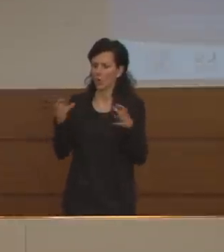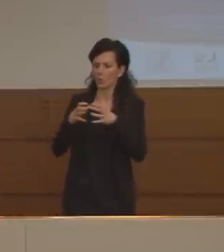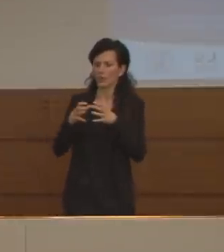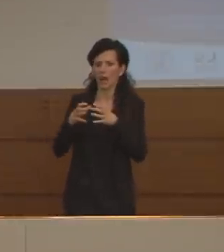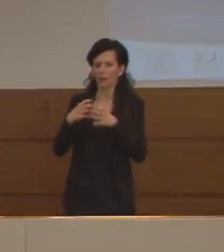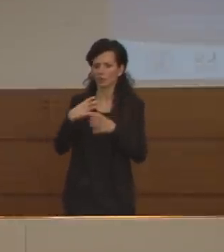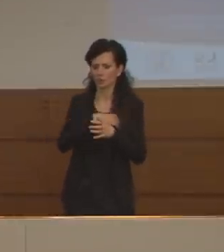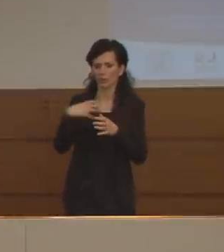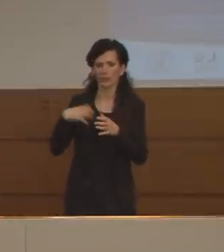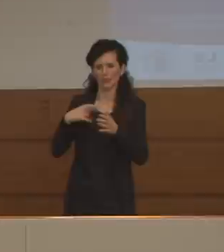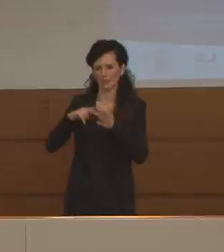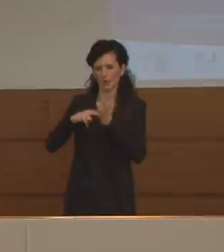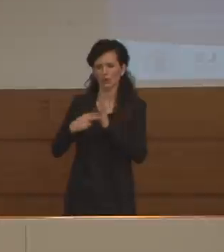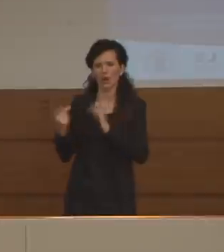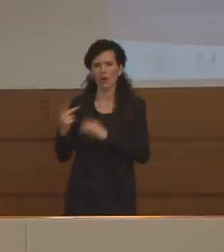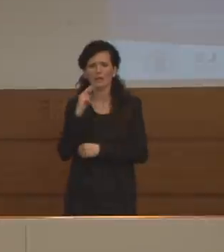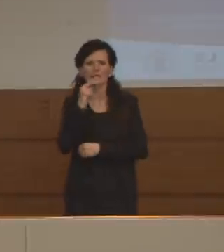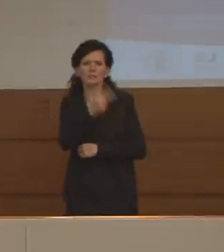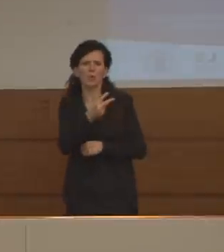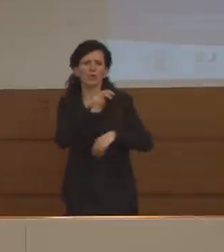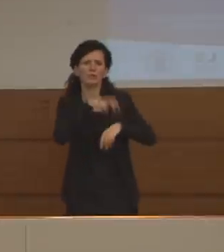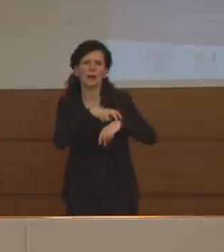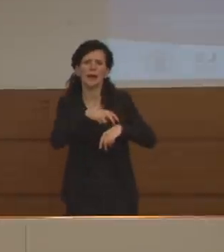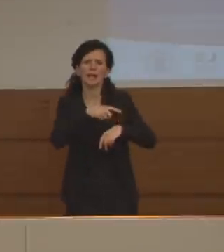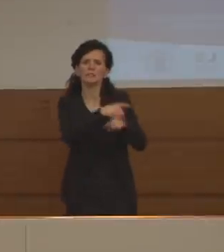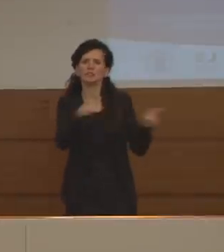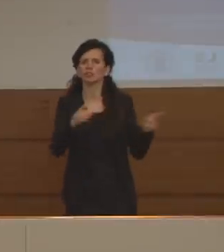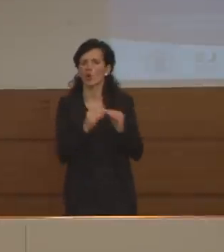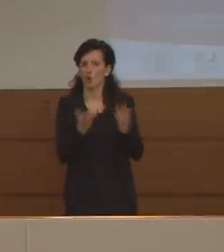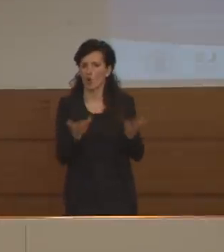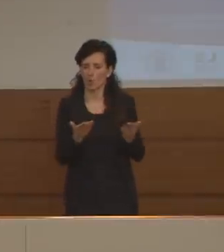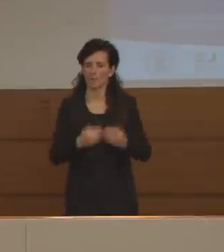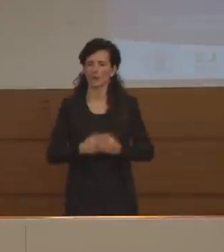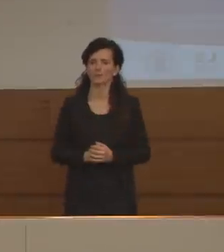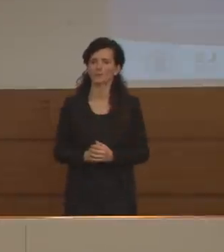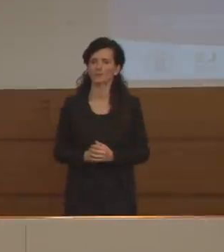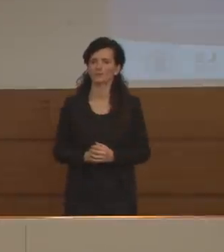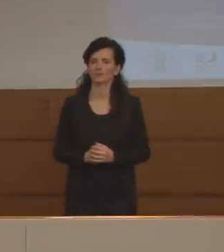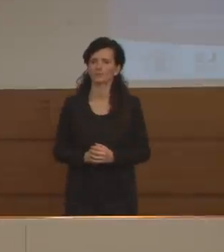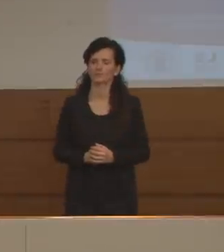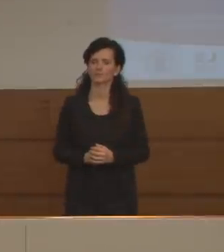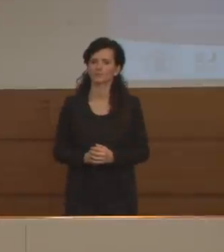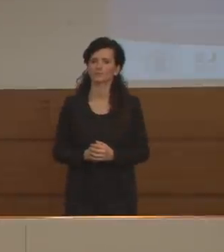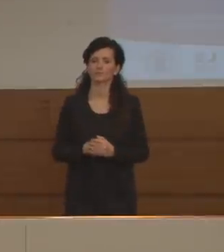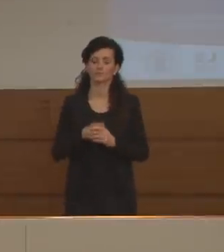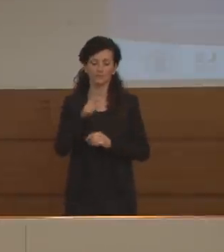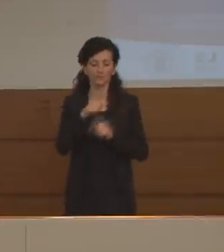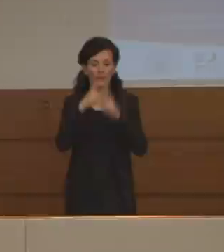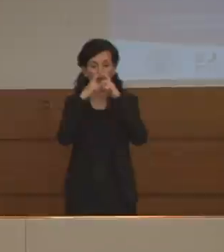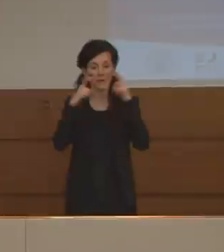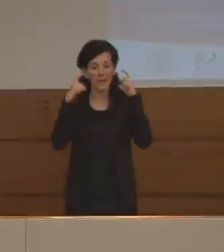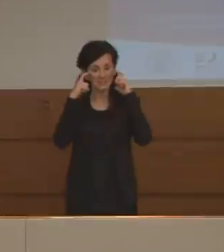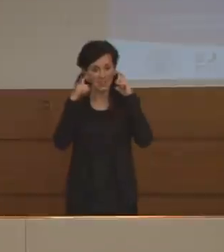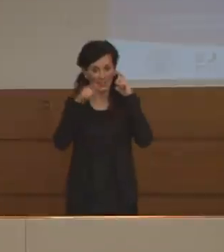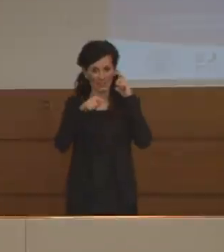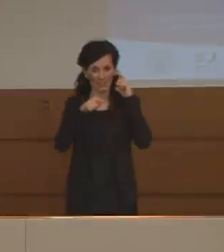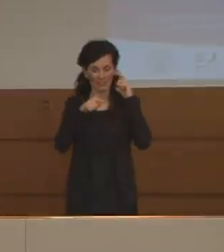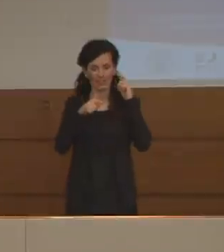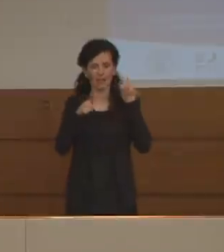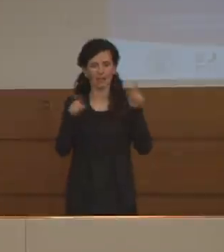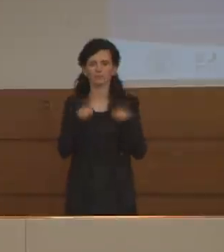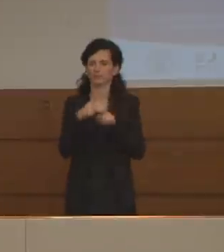scientifico rispondete ai medici grazie allora partiamo delle mascherine le mascherine come ho detto prima